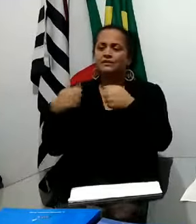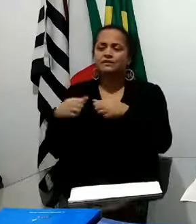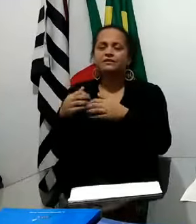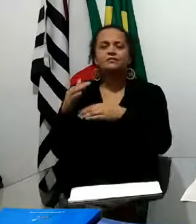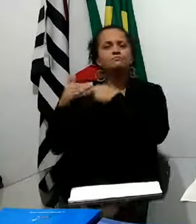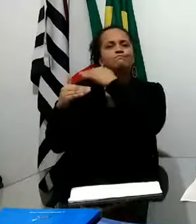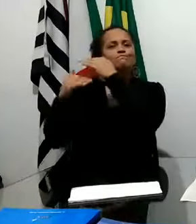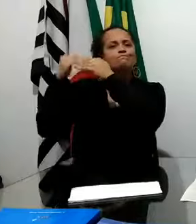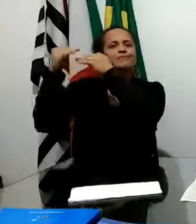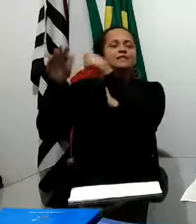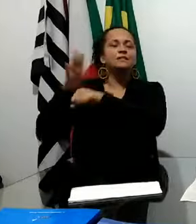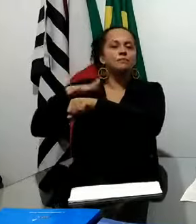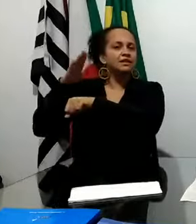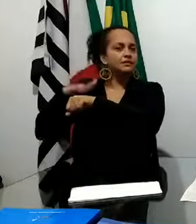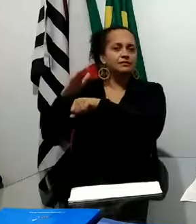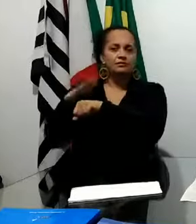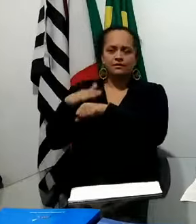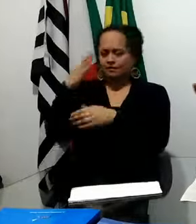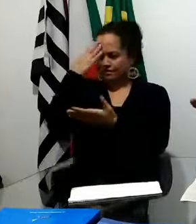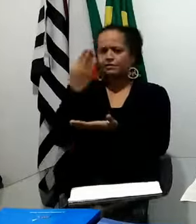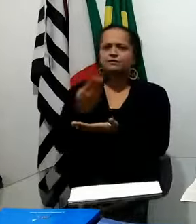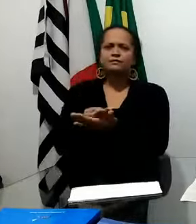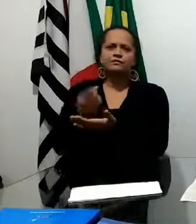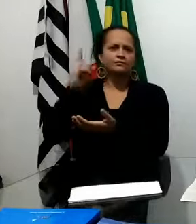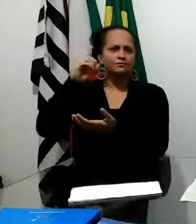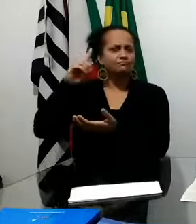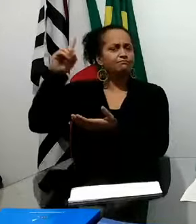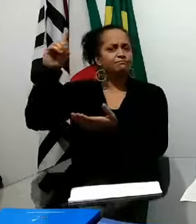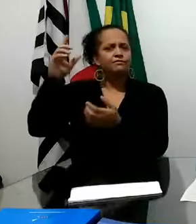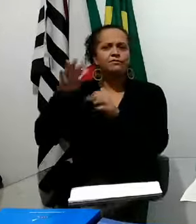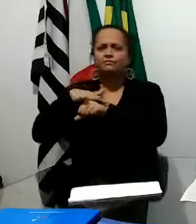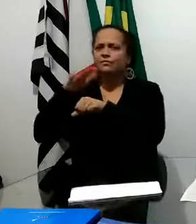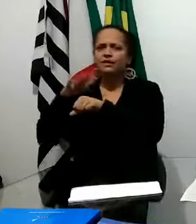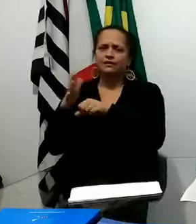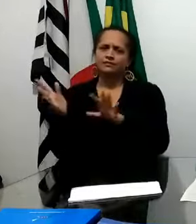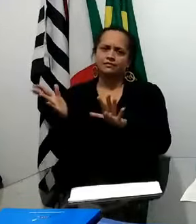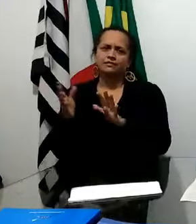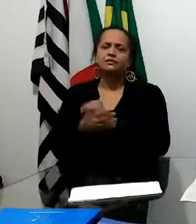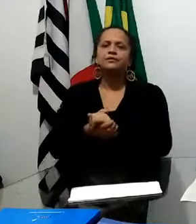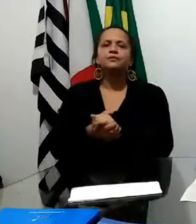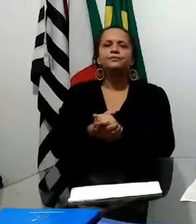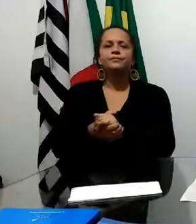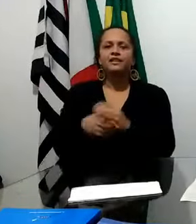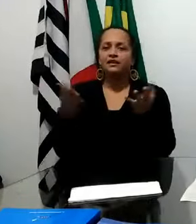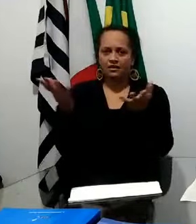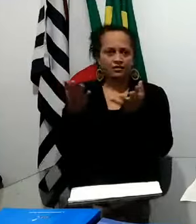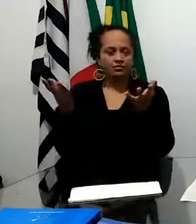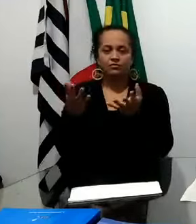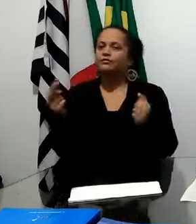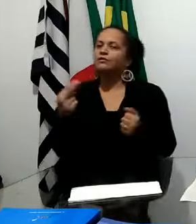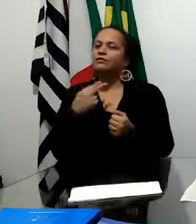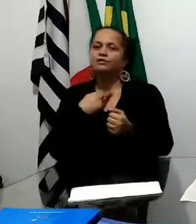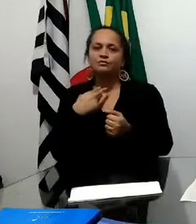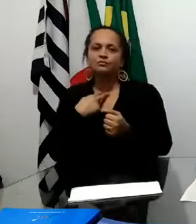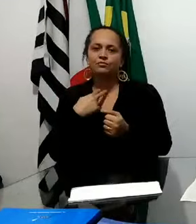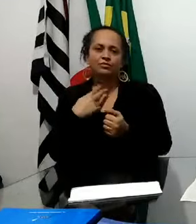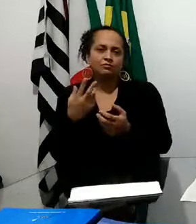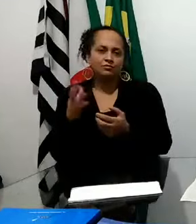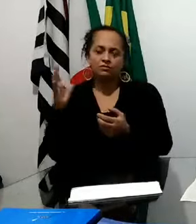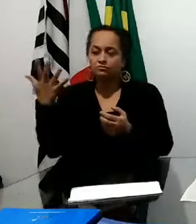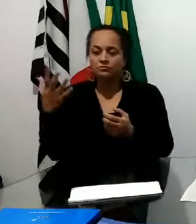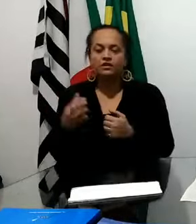de fato confiar a nós, como filhos maduros, coisas que talvez agora no momento Ele não possa confiar. Não é assim a